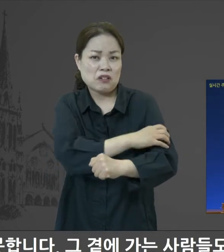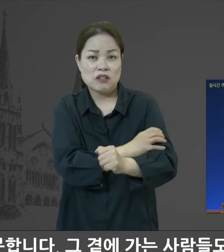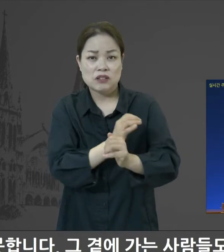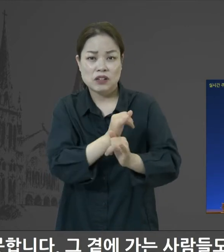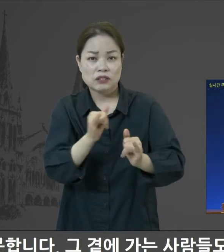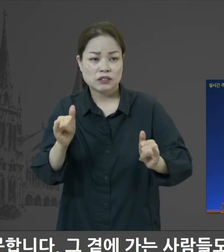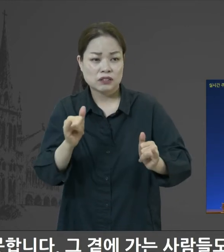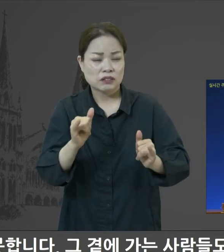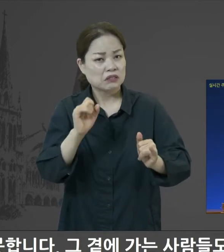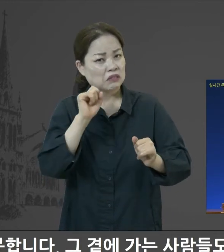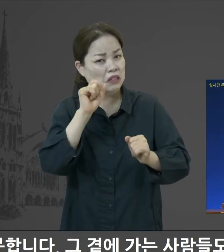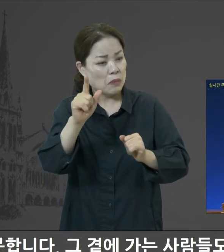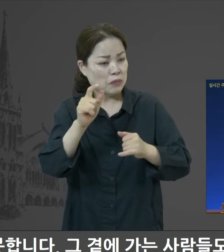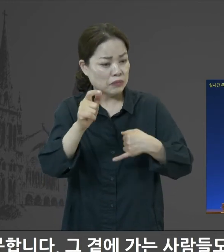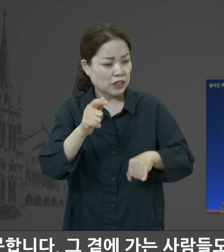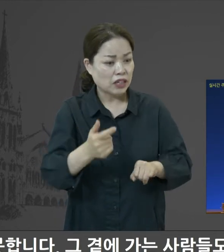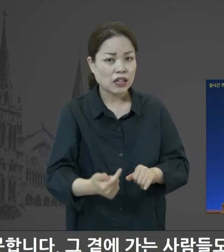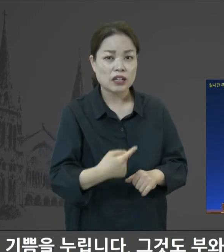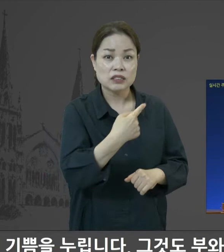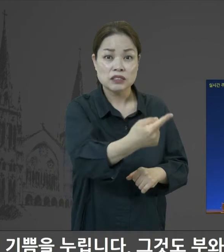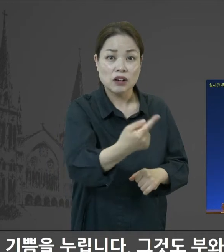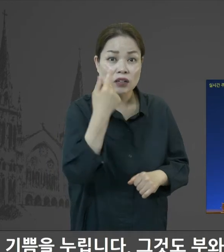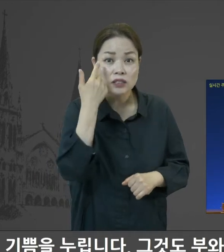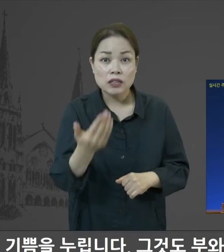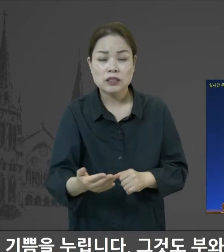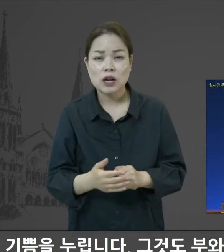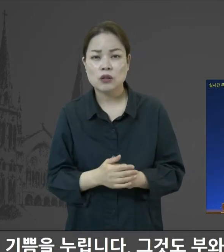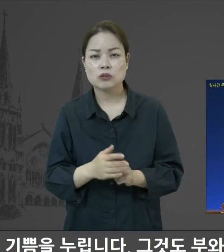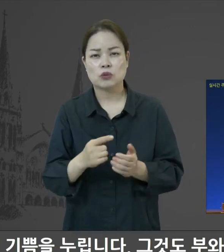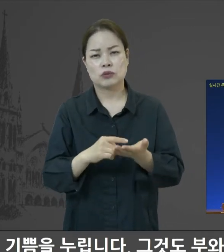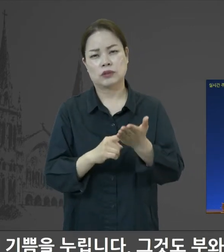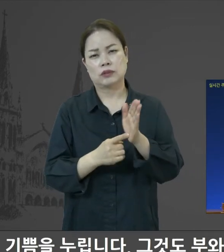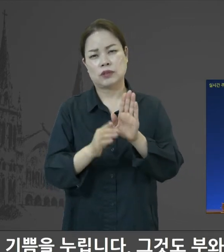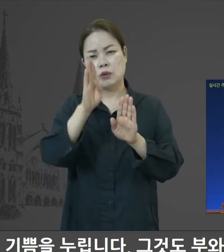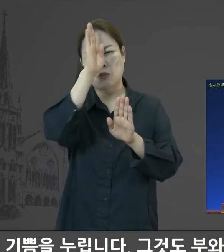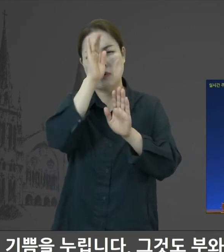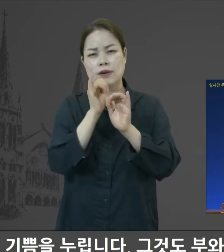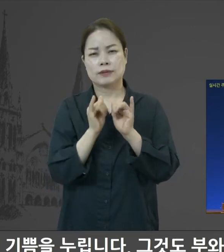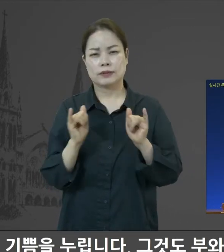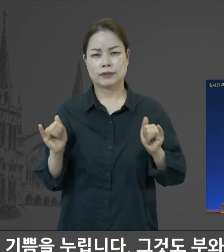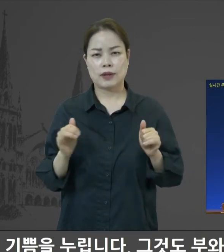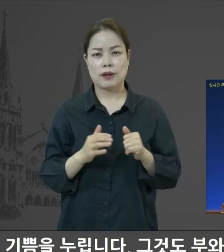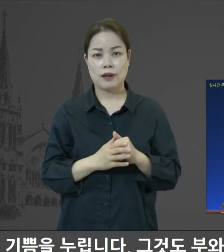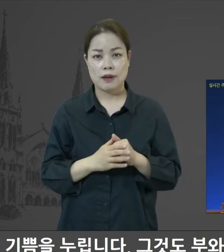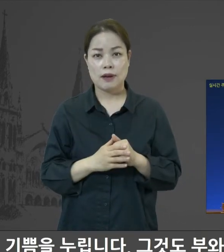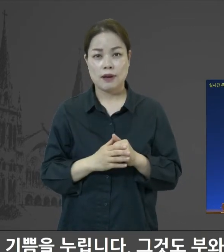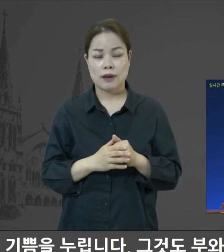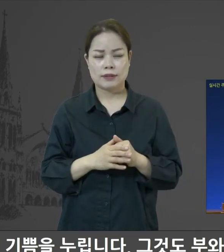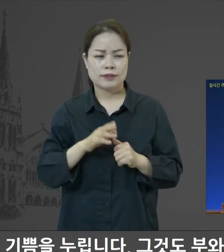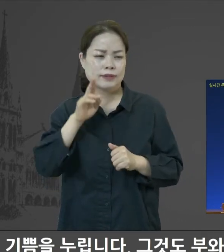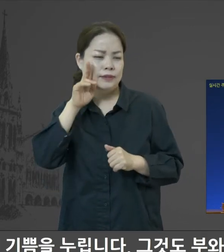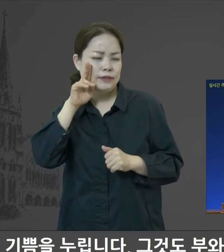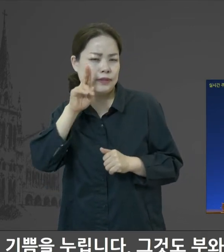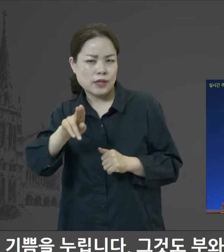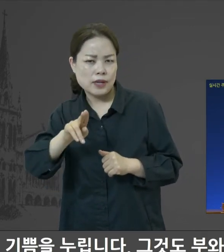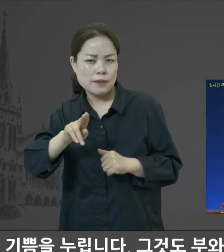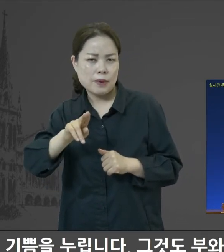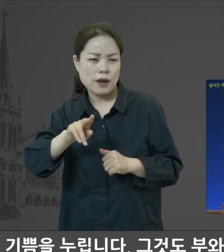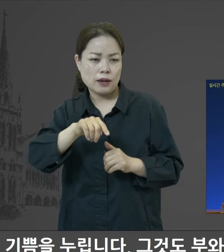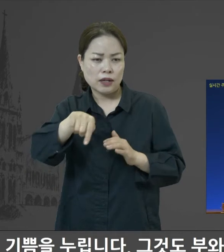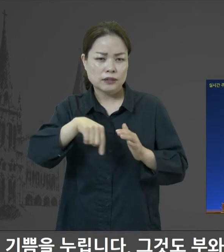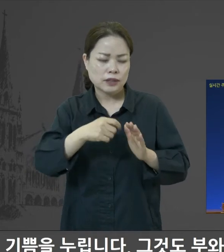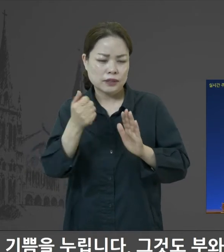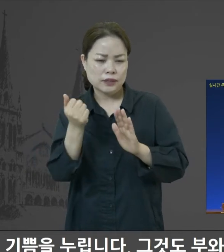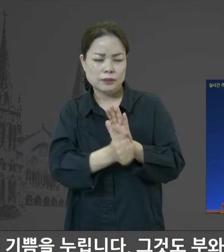대부분 들어가지 않을까요? 오늘 본문에 등장하는 병자가 바로 이러한 치열한 경쟁 가운데